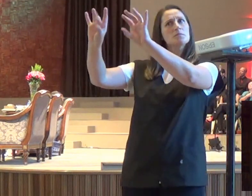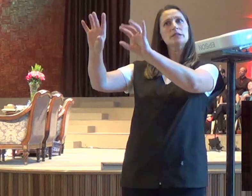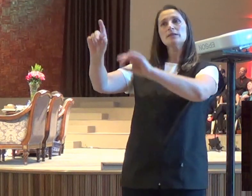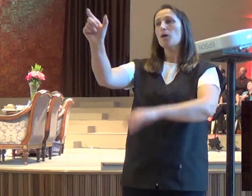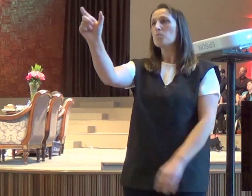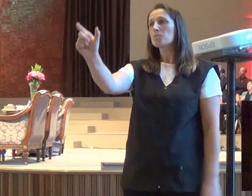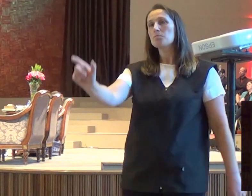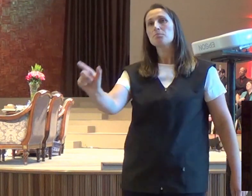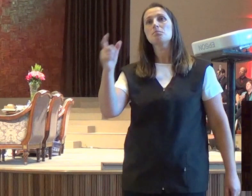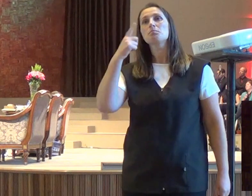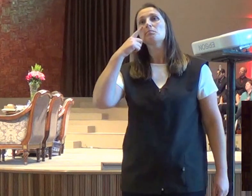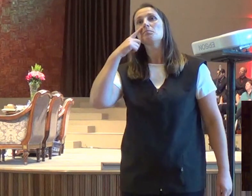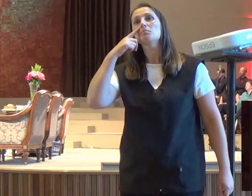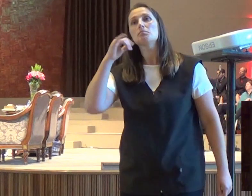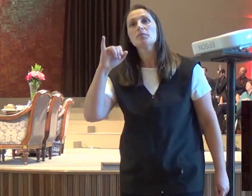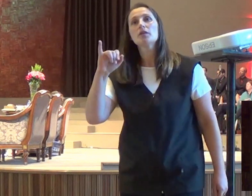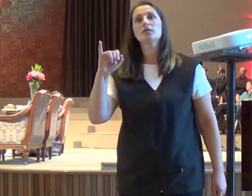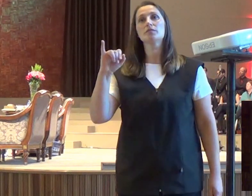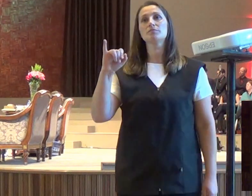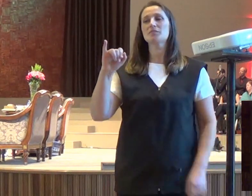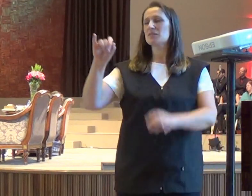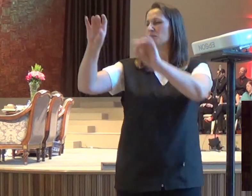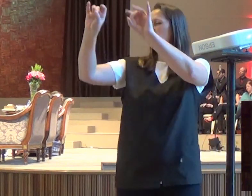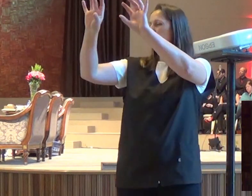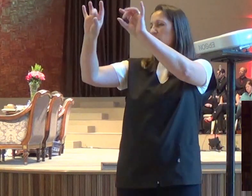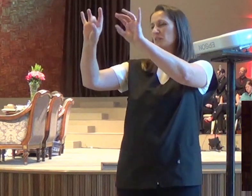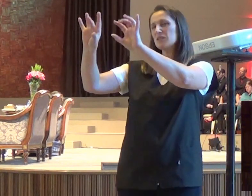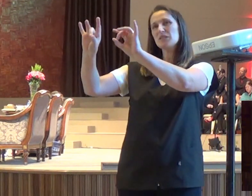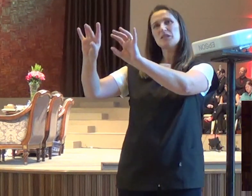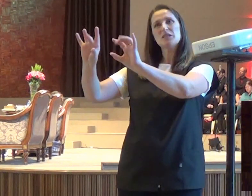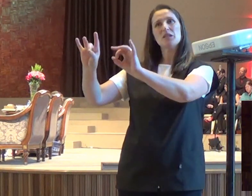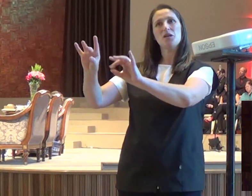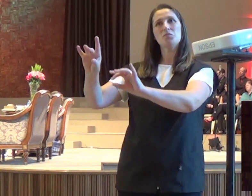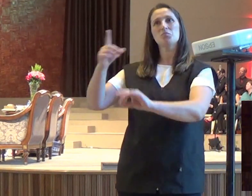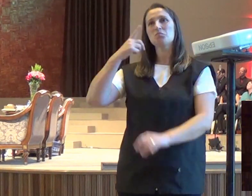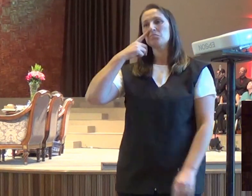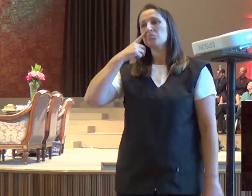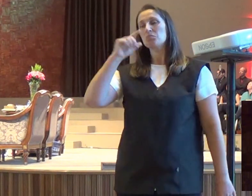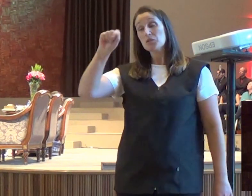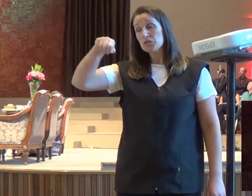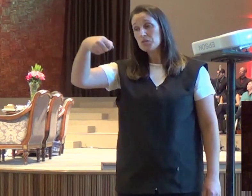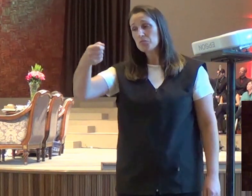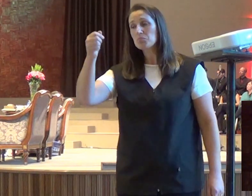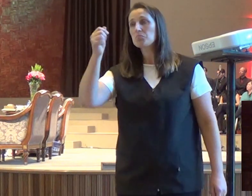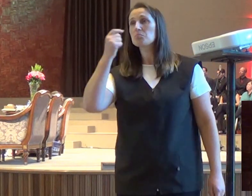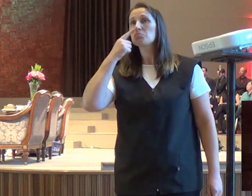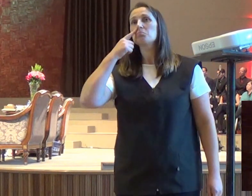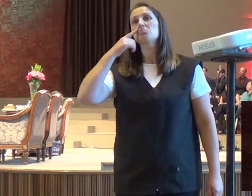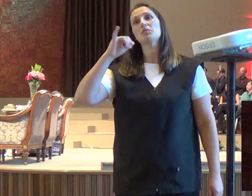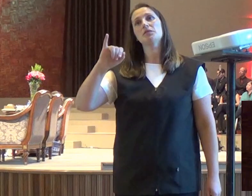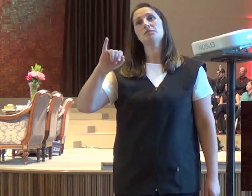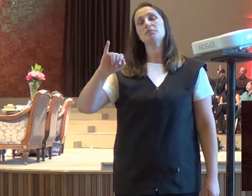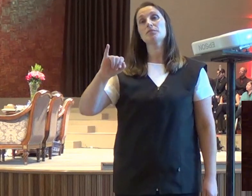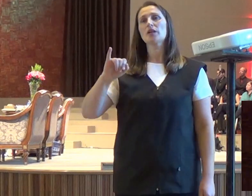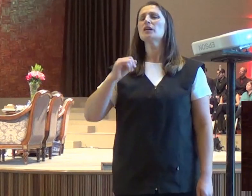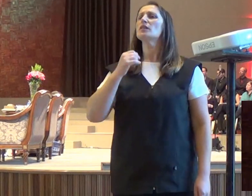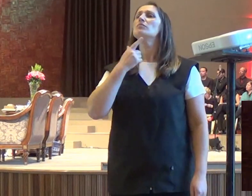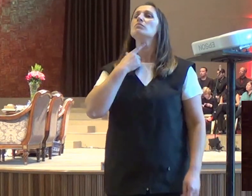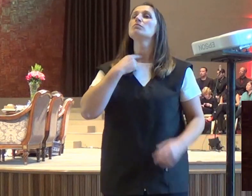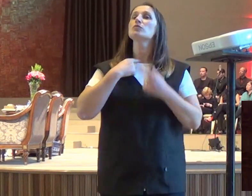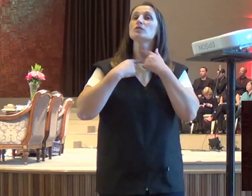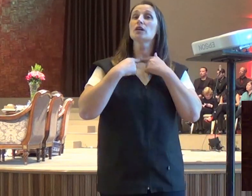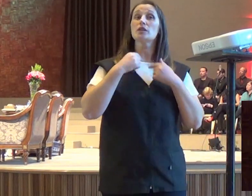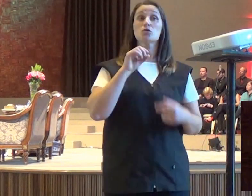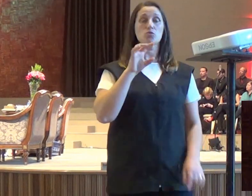algo especial que Deus preparou na paternidade. E o meu desejo não é só que